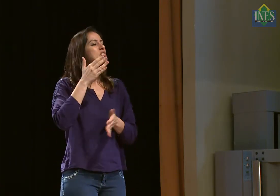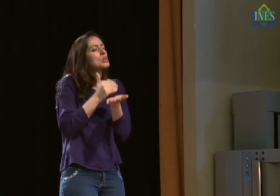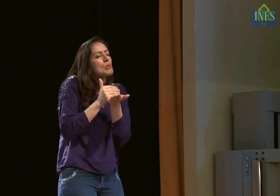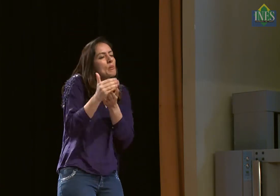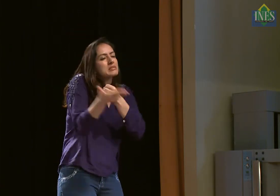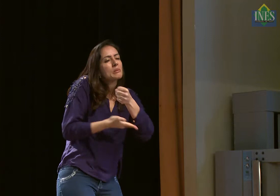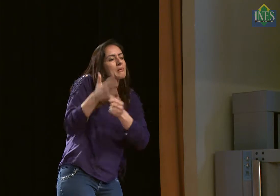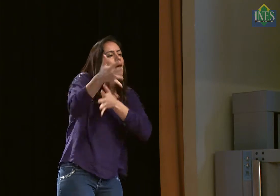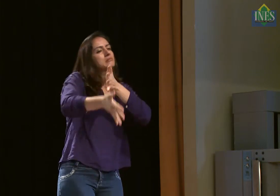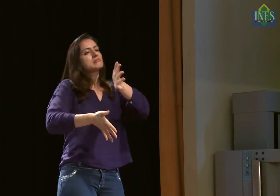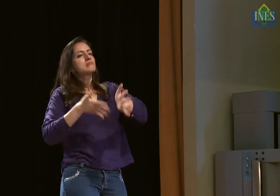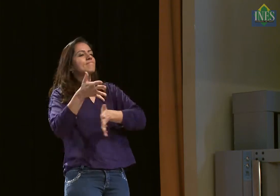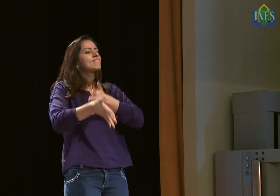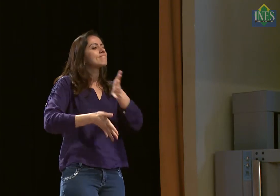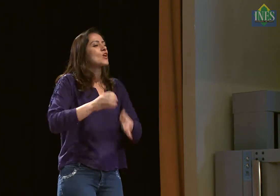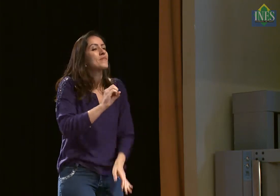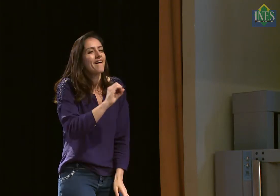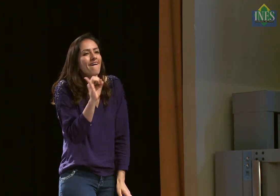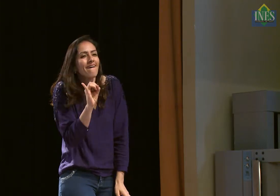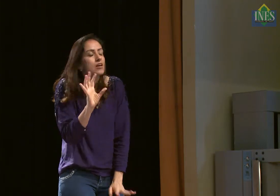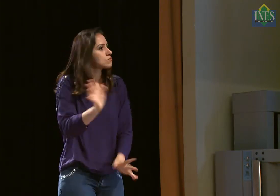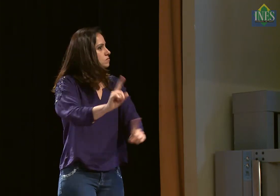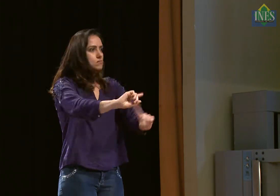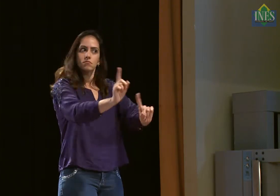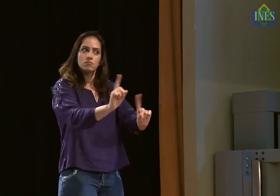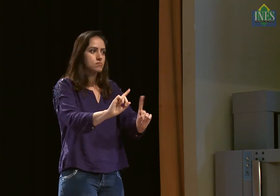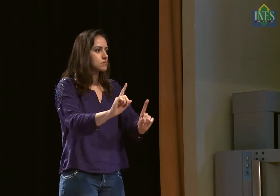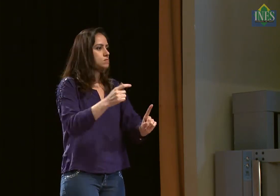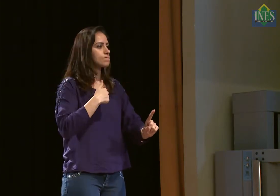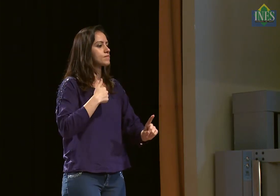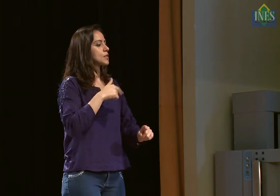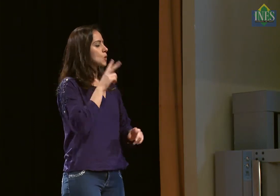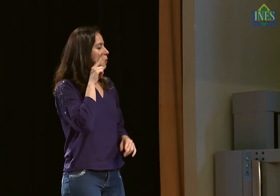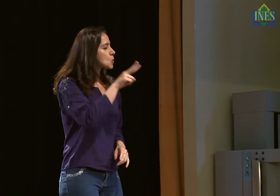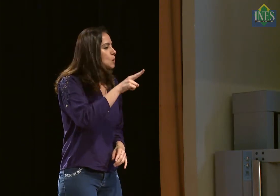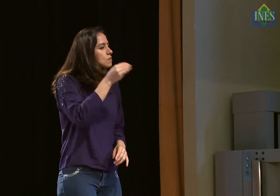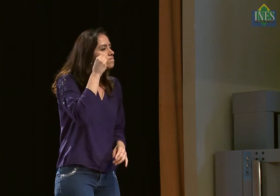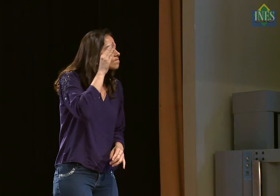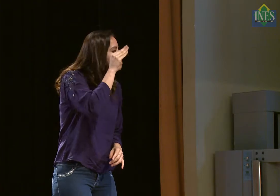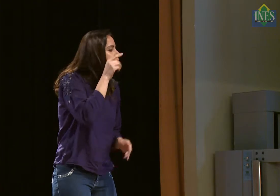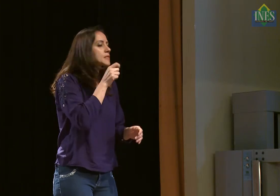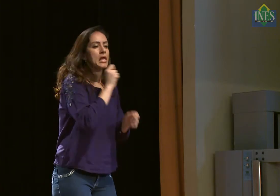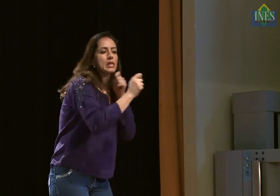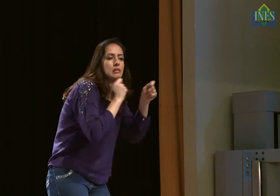pesquisa com ouvintes que estavam começando, com a língua de sinais básica, só sabia falar oi. Não. A pesquisa e a observação